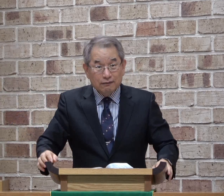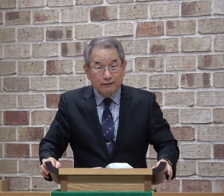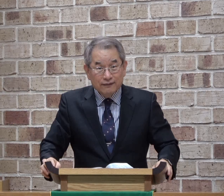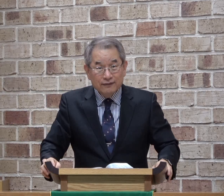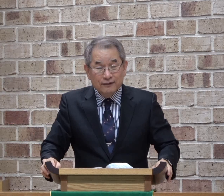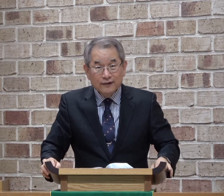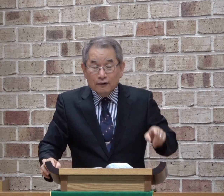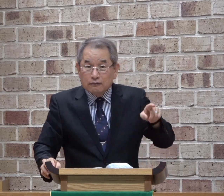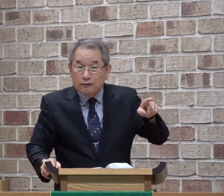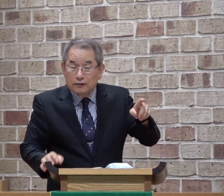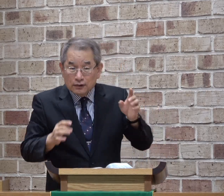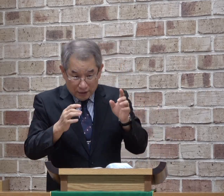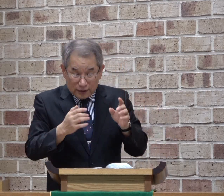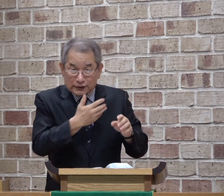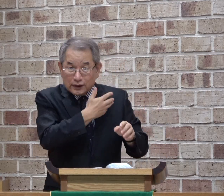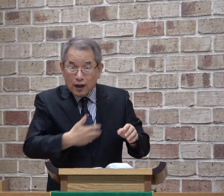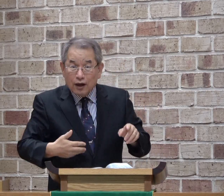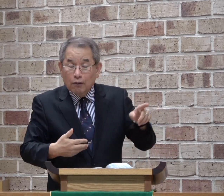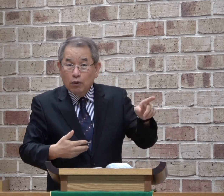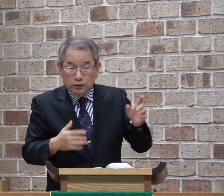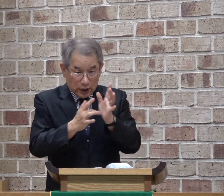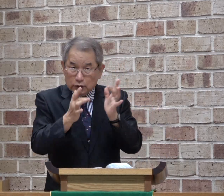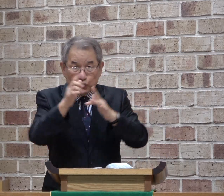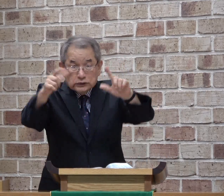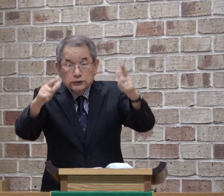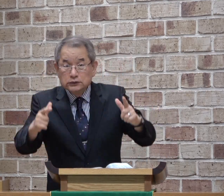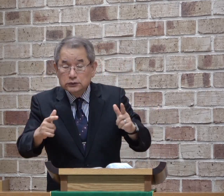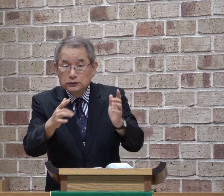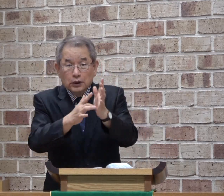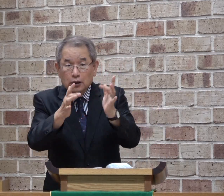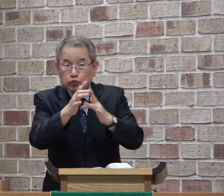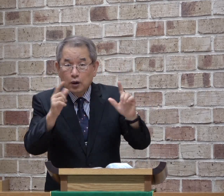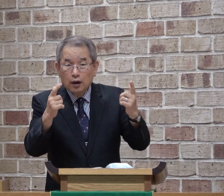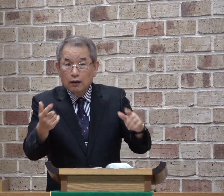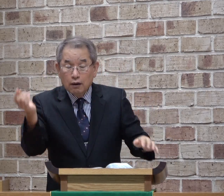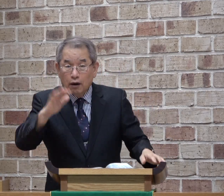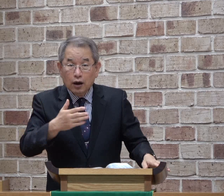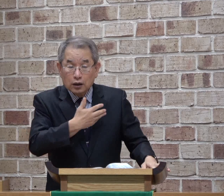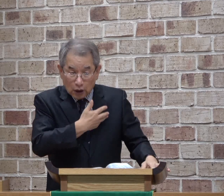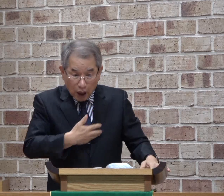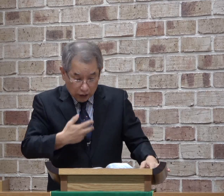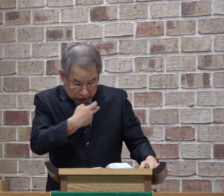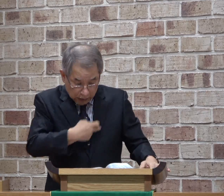나사렛 예수의 이름으로 그 앉는 자리에서 일어나 걸어라 라고 말했습니다.